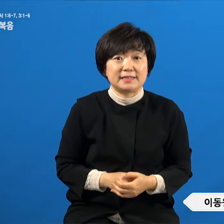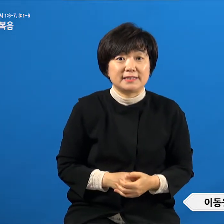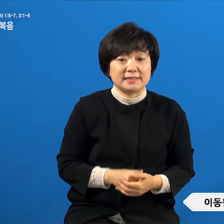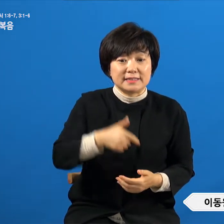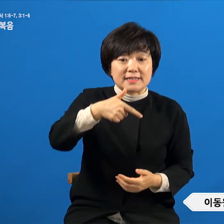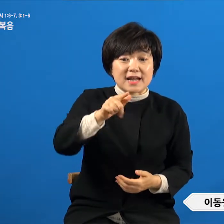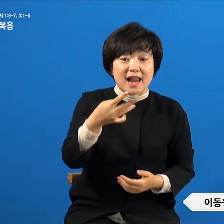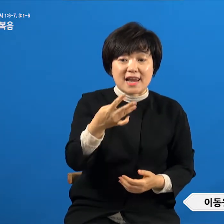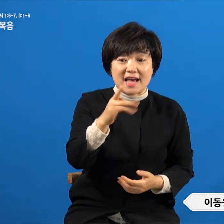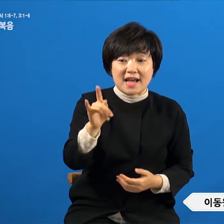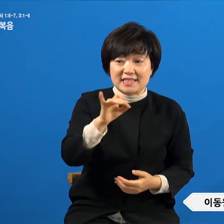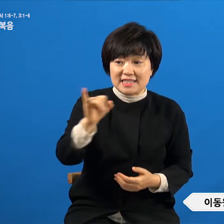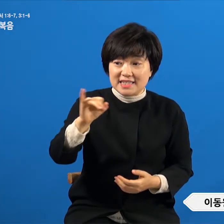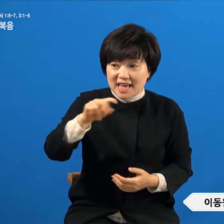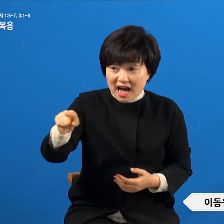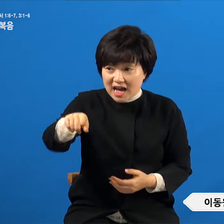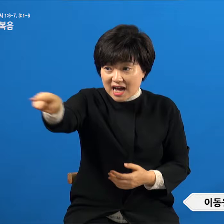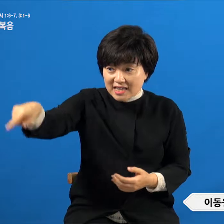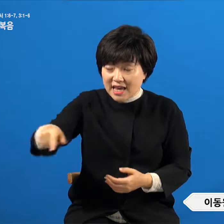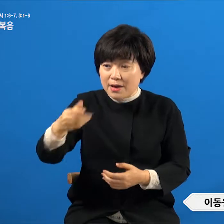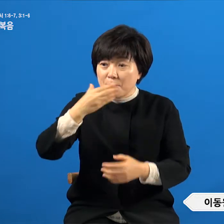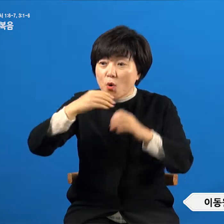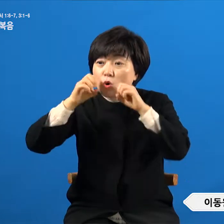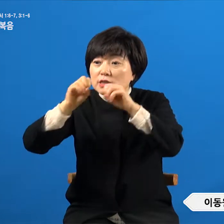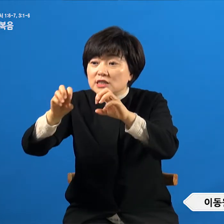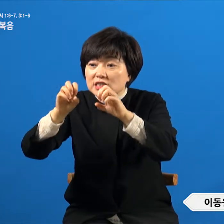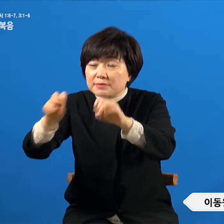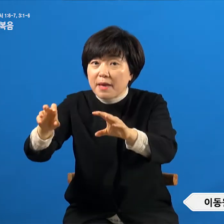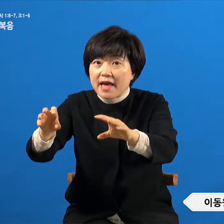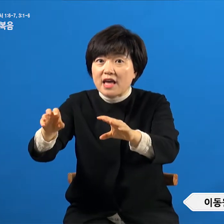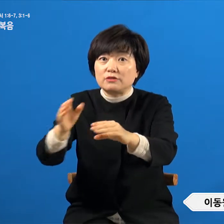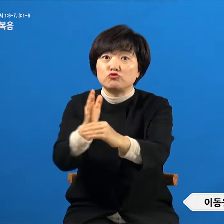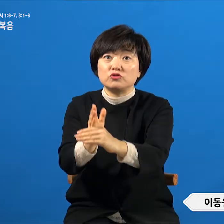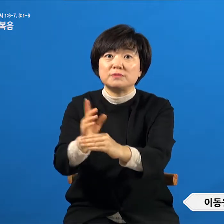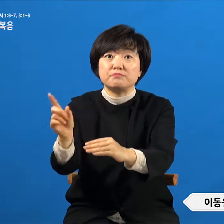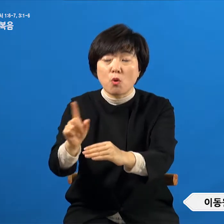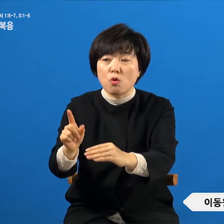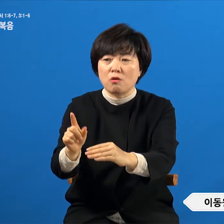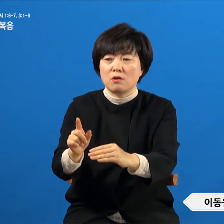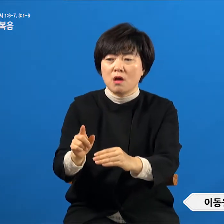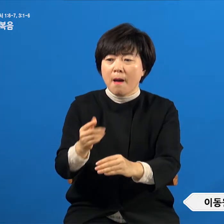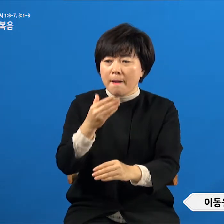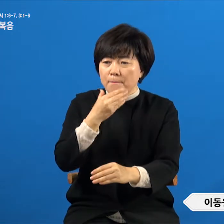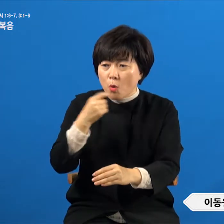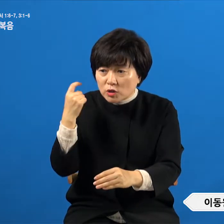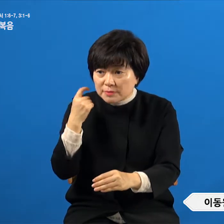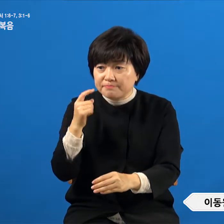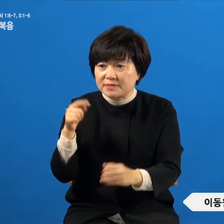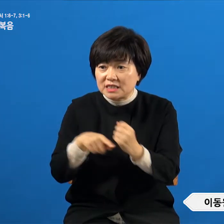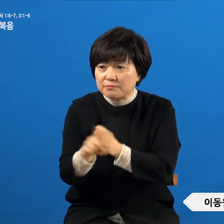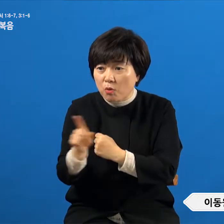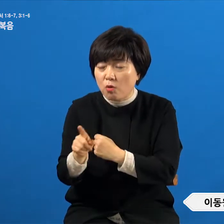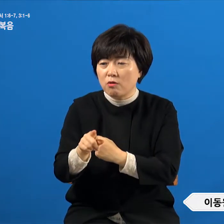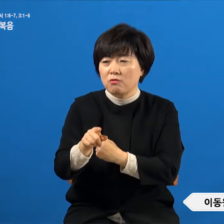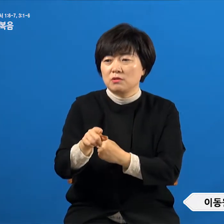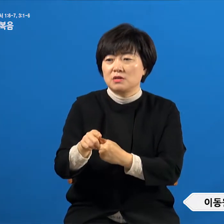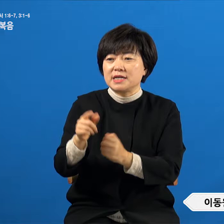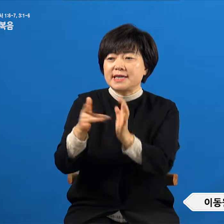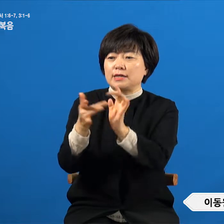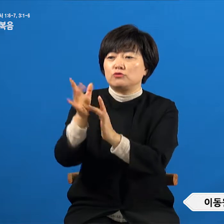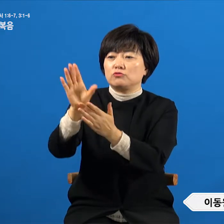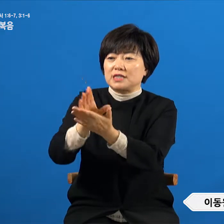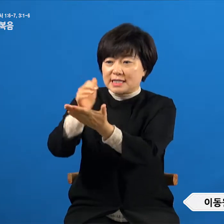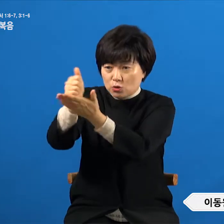그래서 갈라디아에 전해진 복음의 메시지의 핵심이 뭐냐? 복음은 그리스도의 은혜로만 구원받고 그 은혜